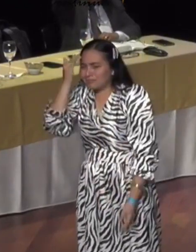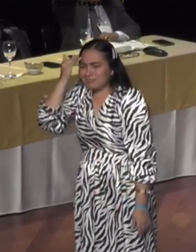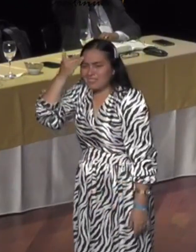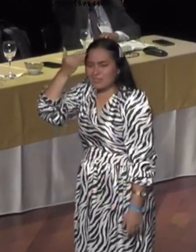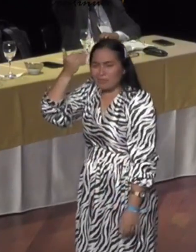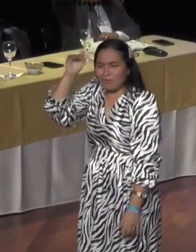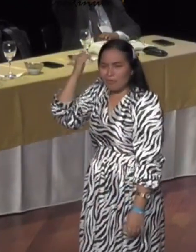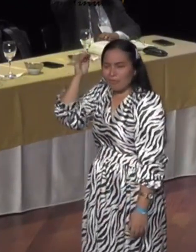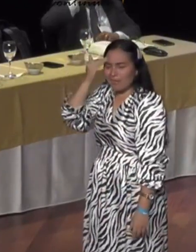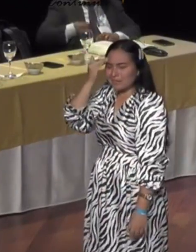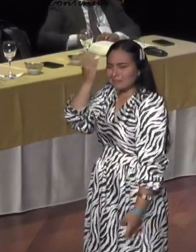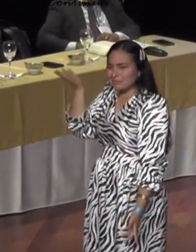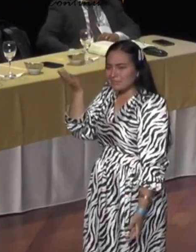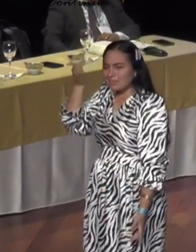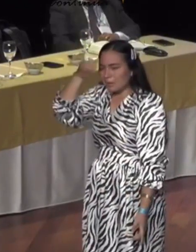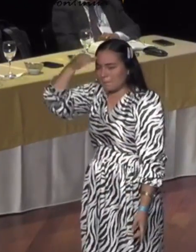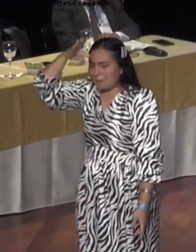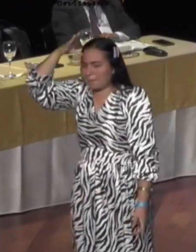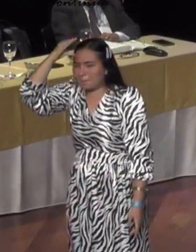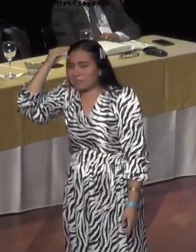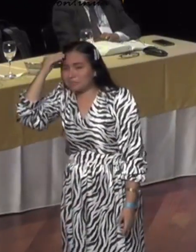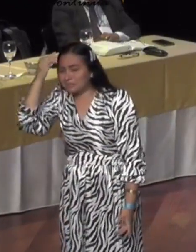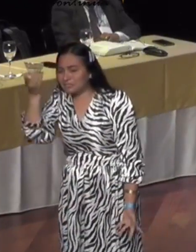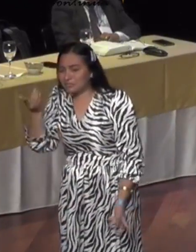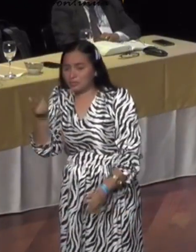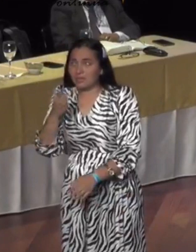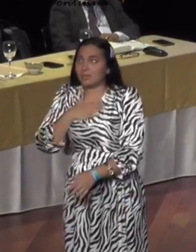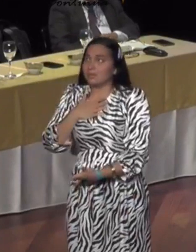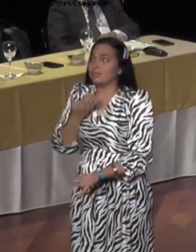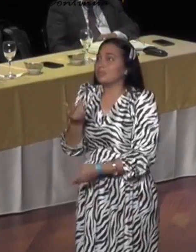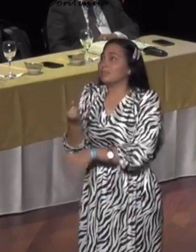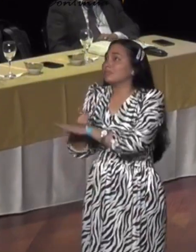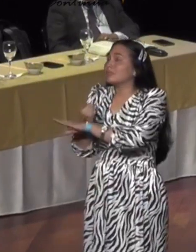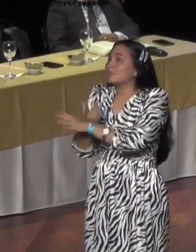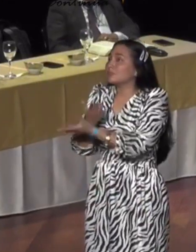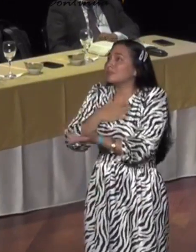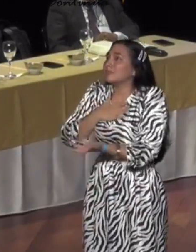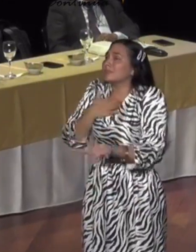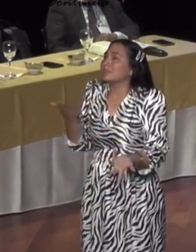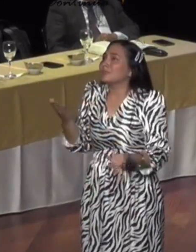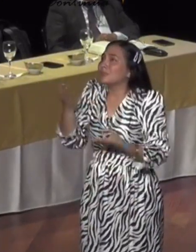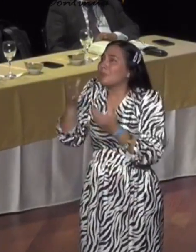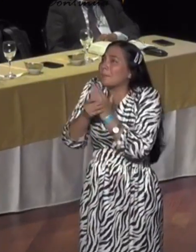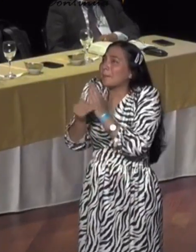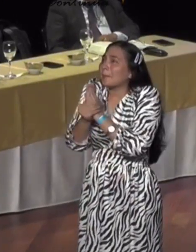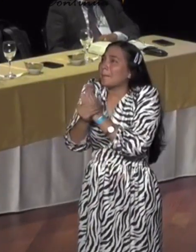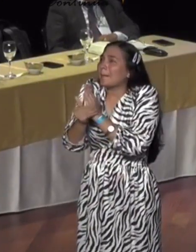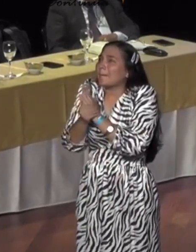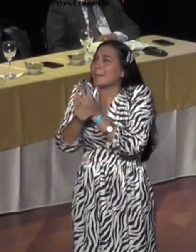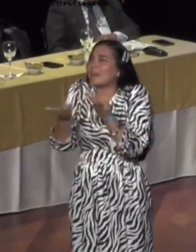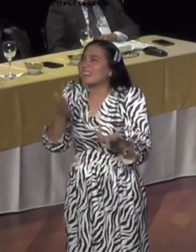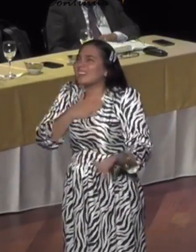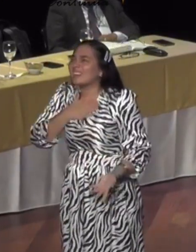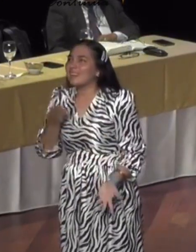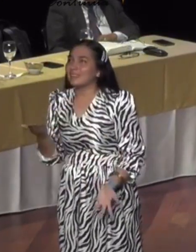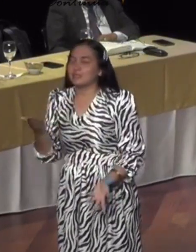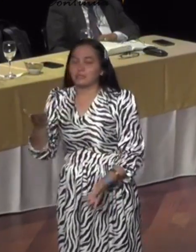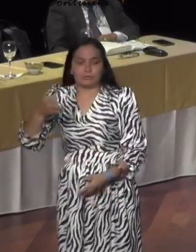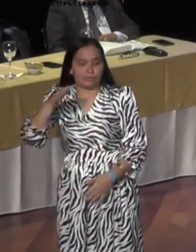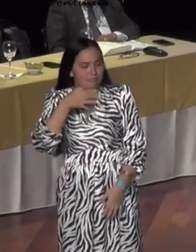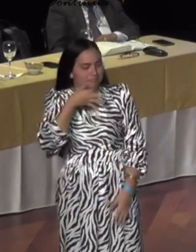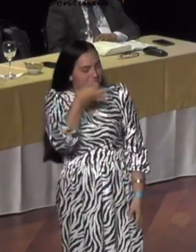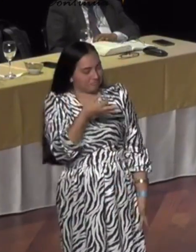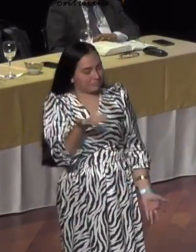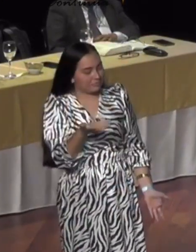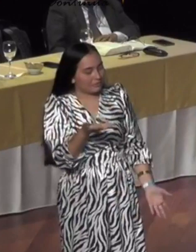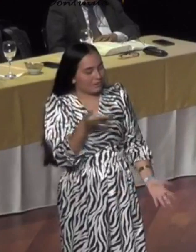Y tú dices, Señor, ¿cómo me vas a usar a mí? Mira, yo no tengo capacidades. Y Dios te dice, precisamente, es que yo no te voy a usar por tus capacidades. Te voy